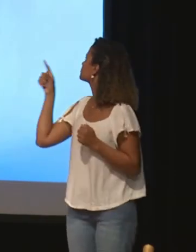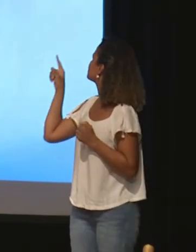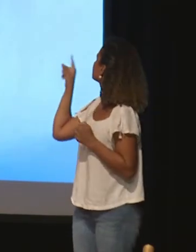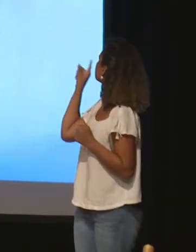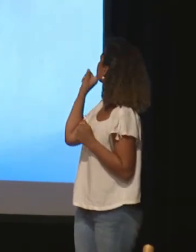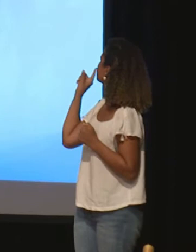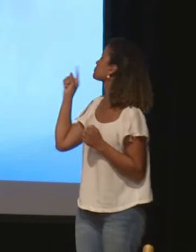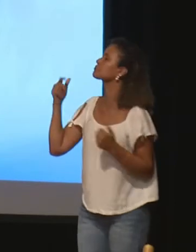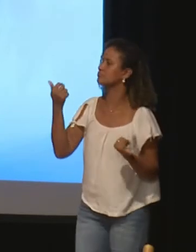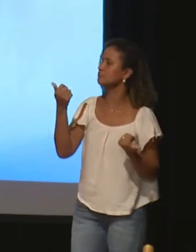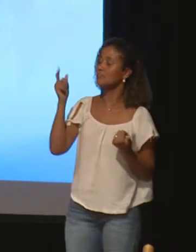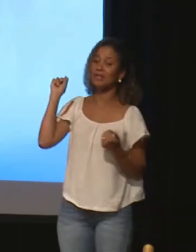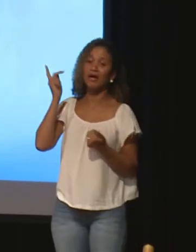Sim, aí.